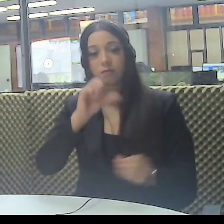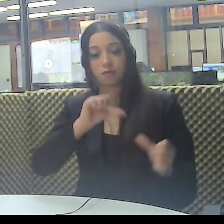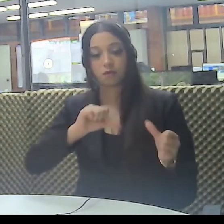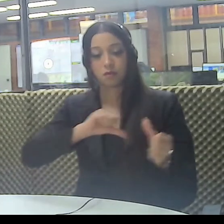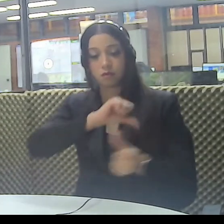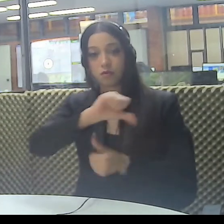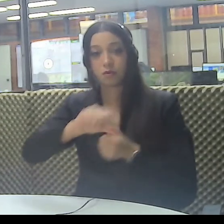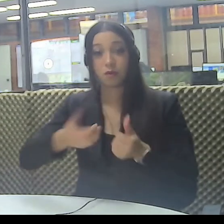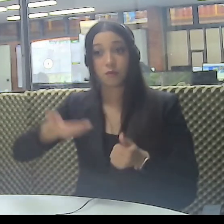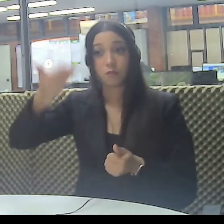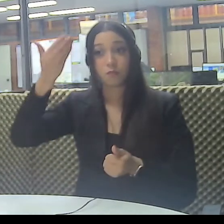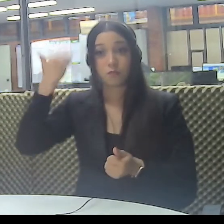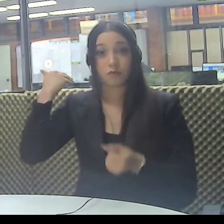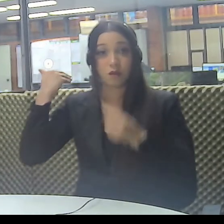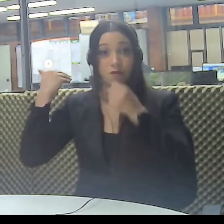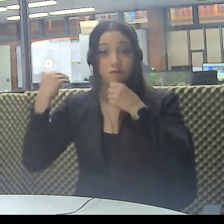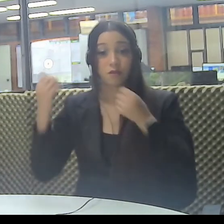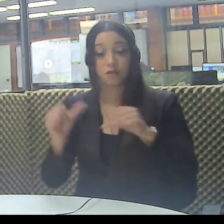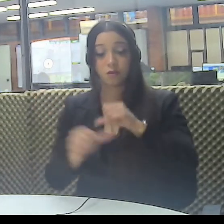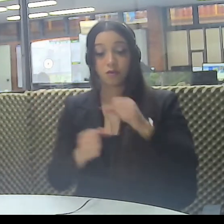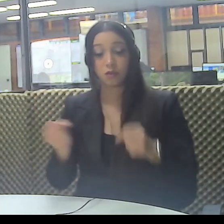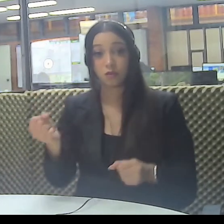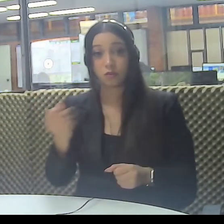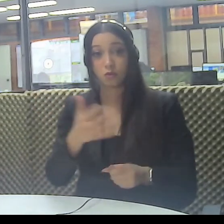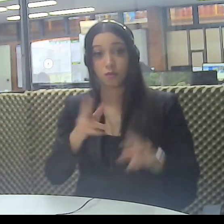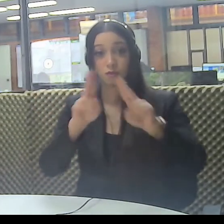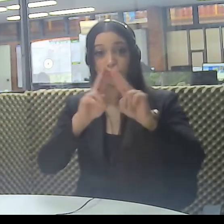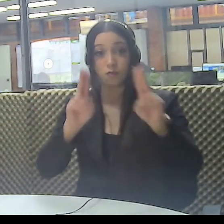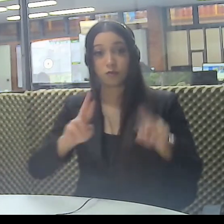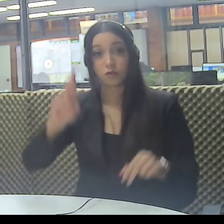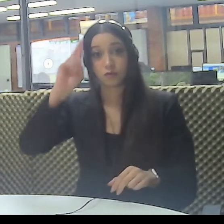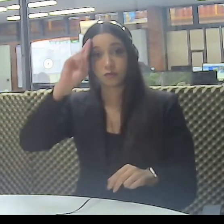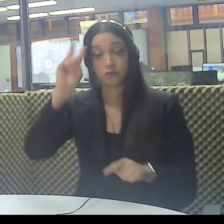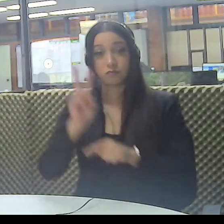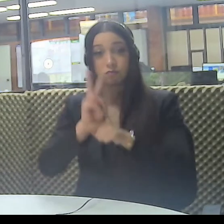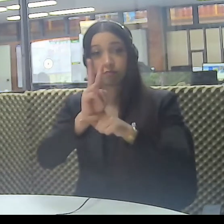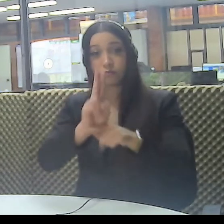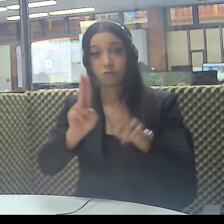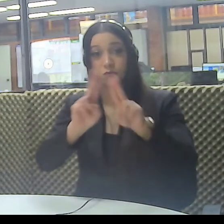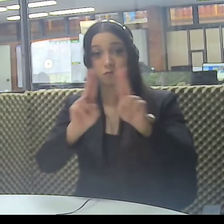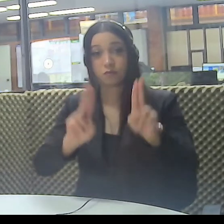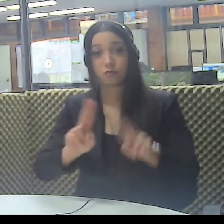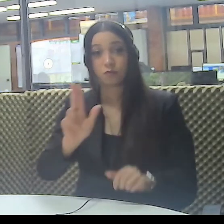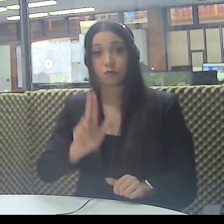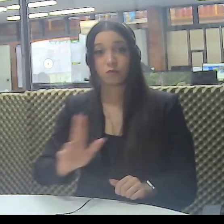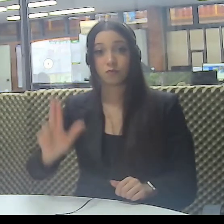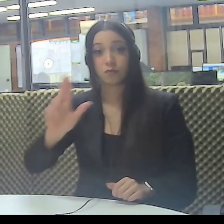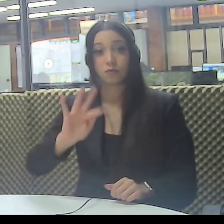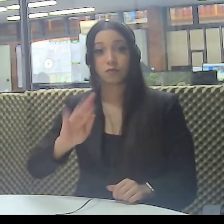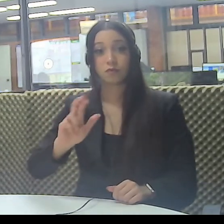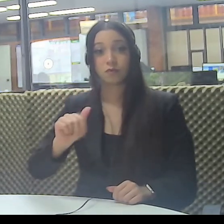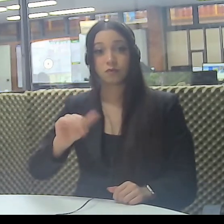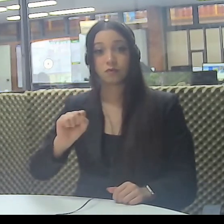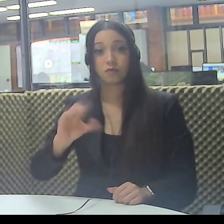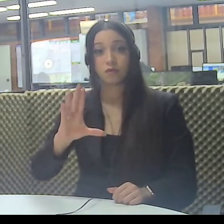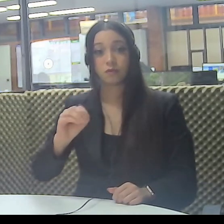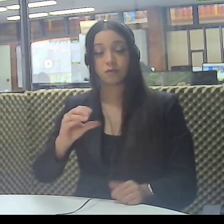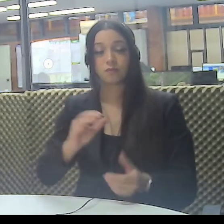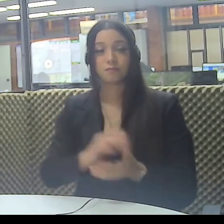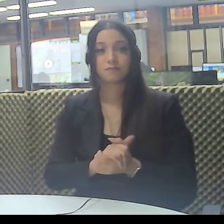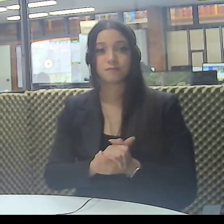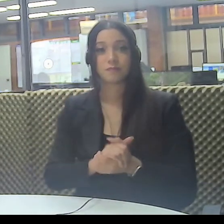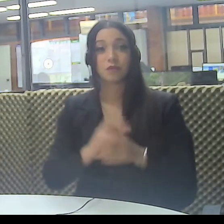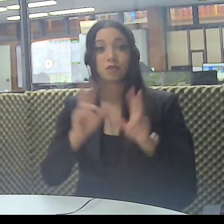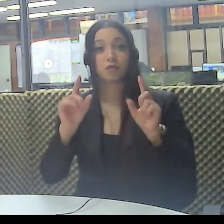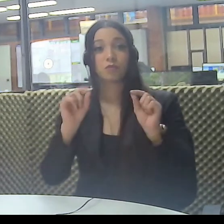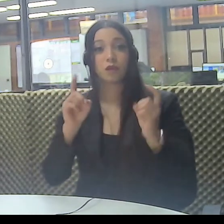do convênio anterior para a Unimed, com o diretor superintendente da Unimed Uberlândia, Francisco Tavares. Uma delas foi